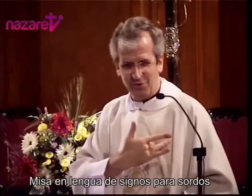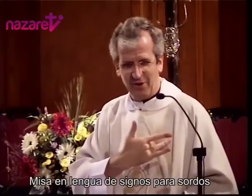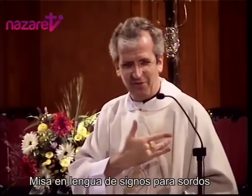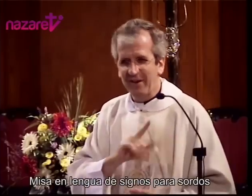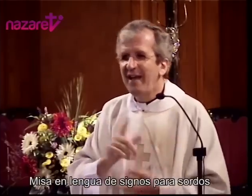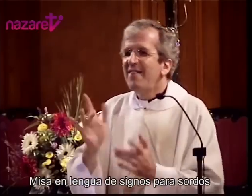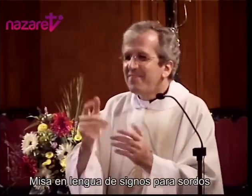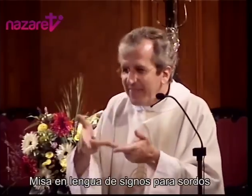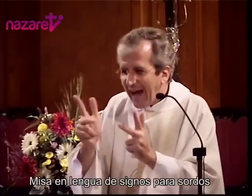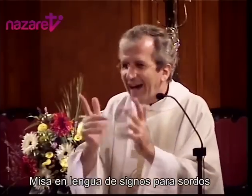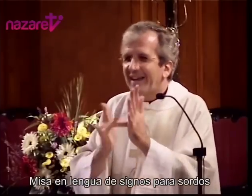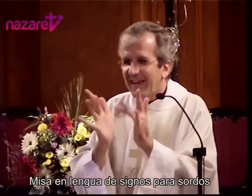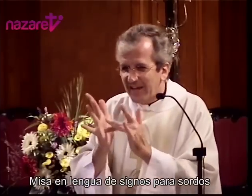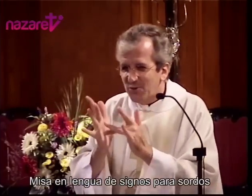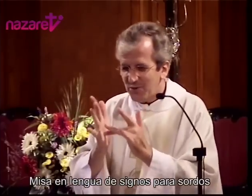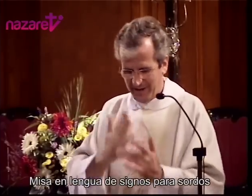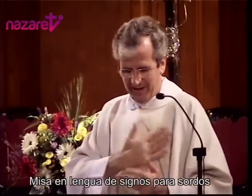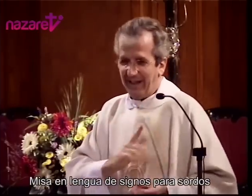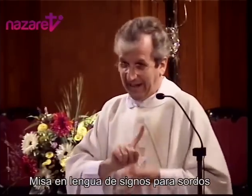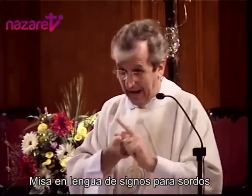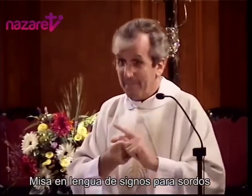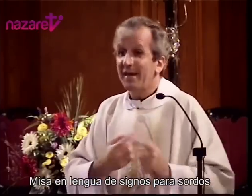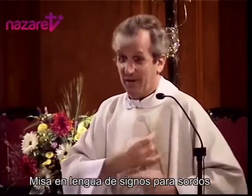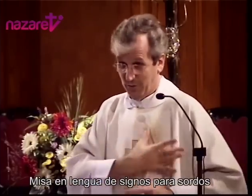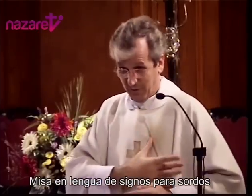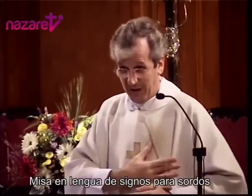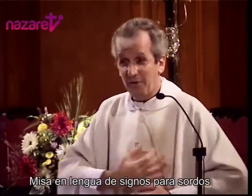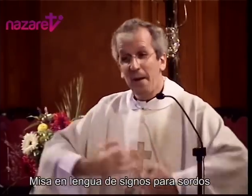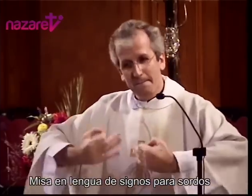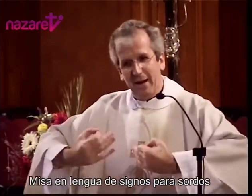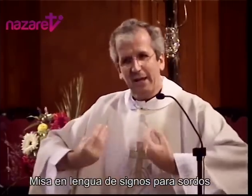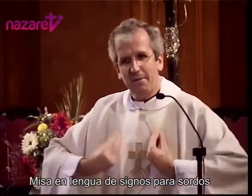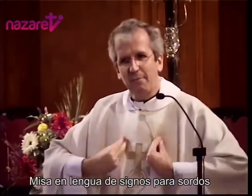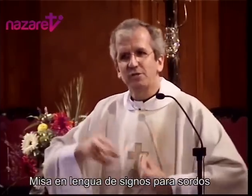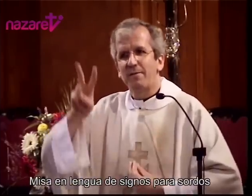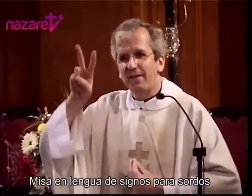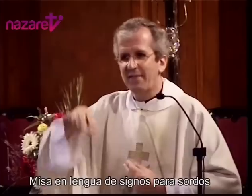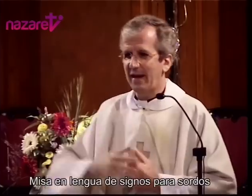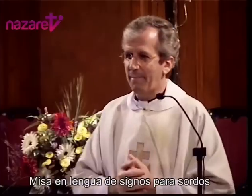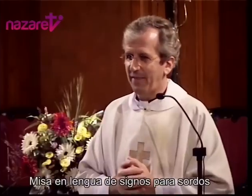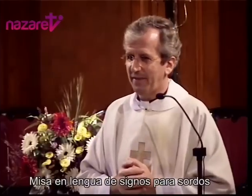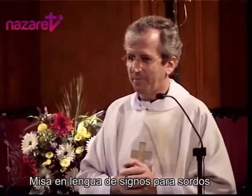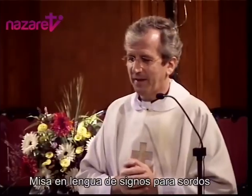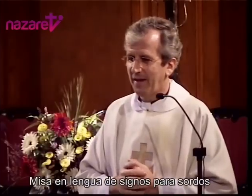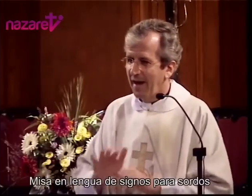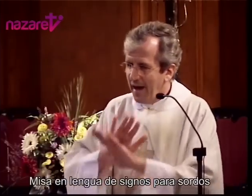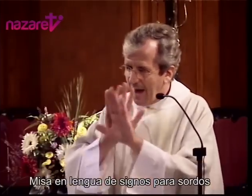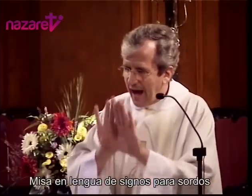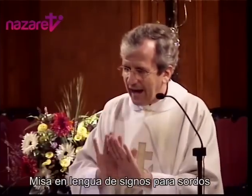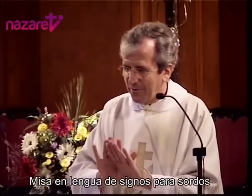corazón. Dejar que Jesús cambie nuestro corazón para que vivamos de verdad la paz. Acabo,